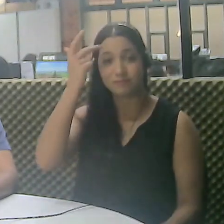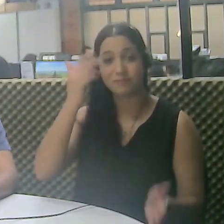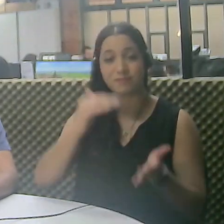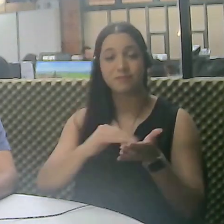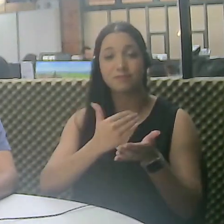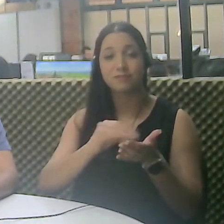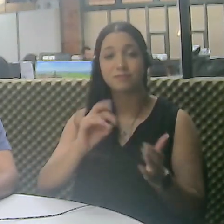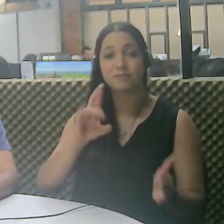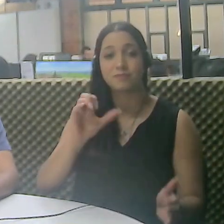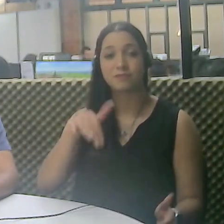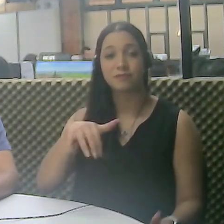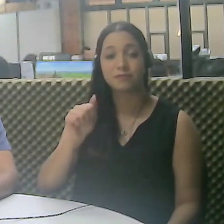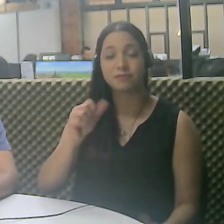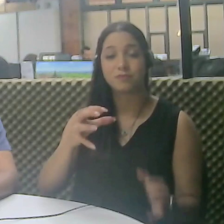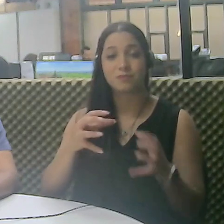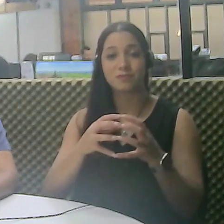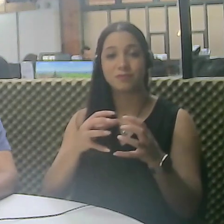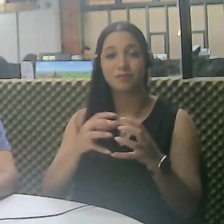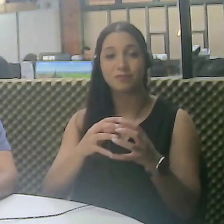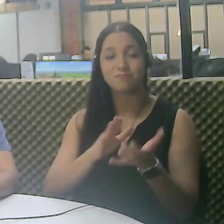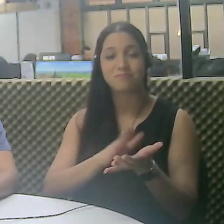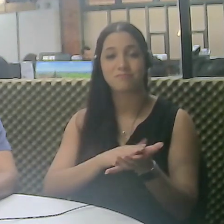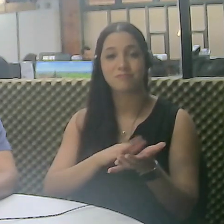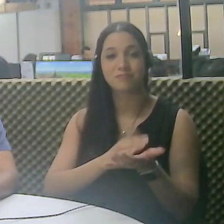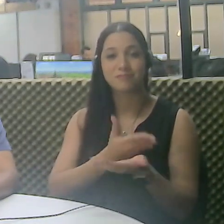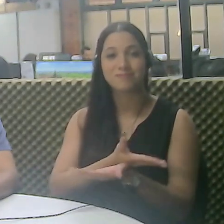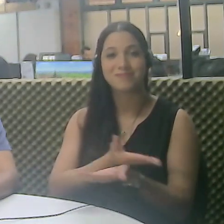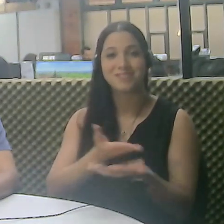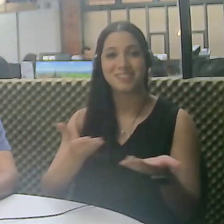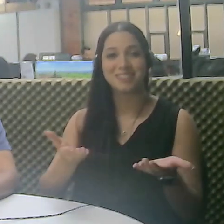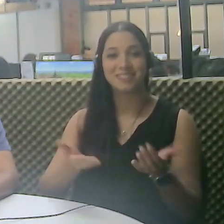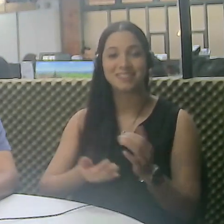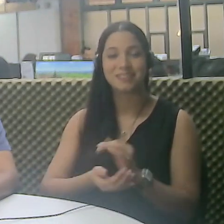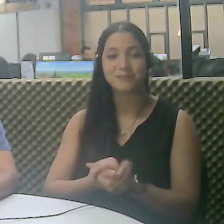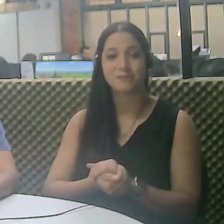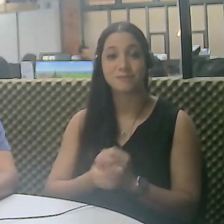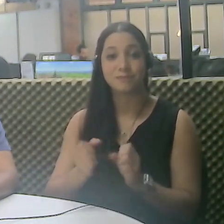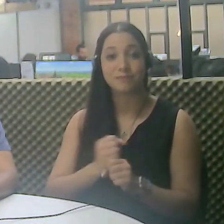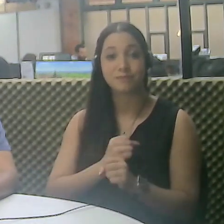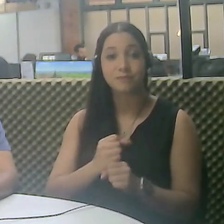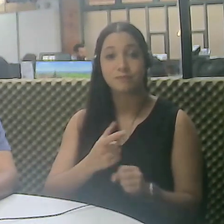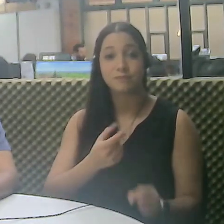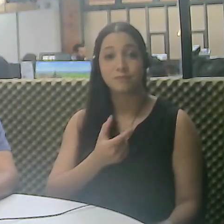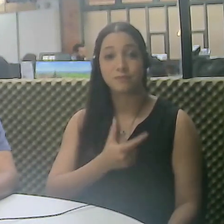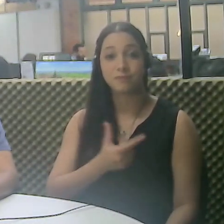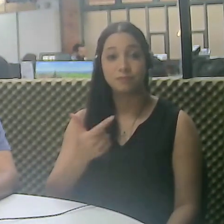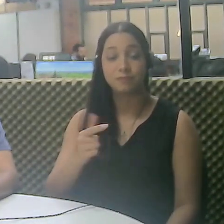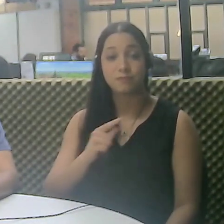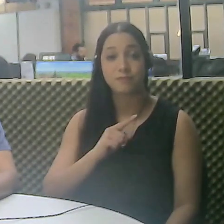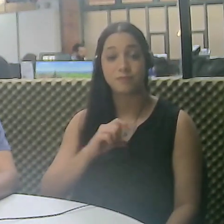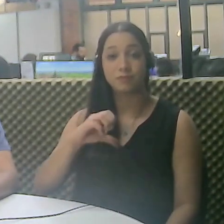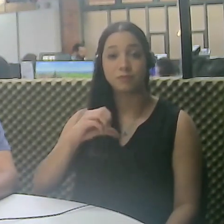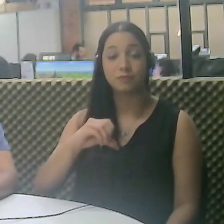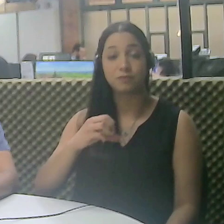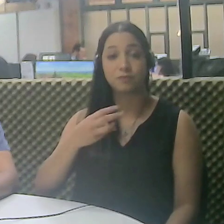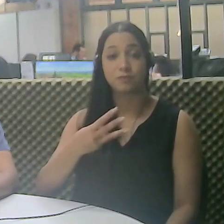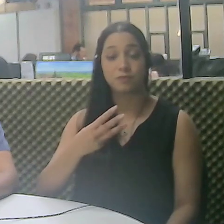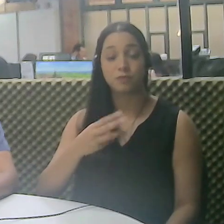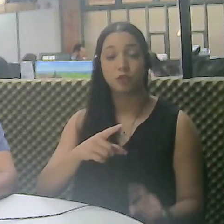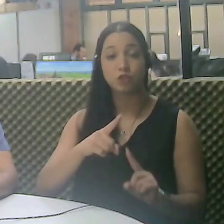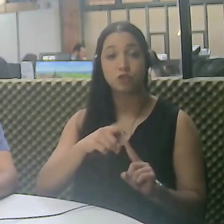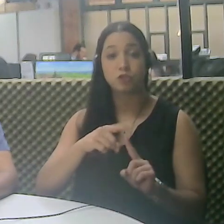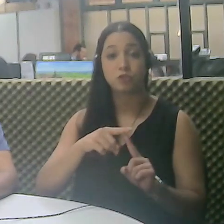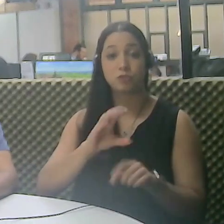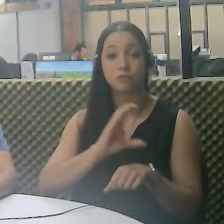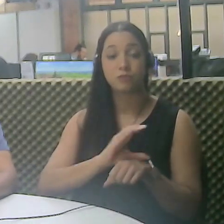secretária Iracema e toda a sua equipe. Parabéns a vocês. Em 2022, foram ofertadas 93 modalidades de